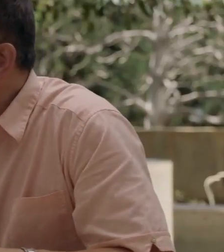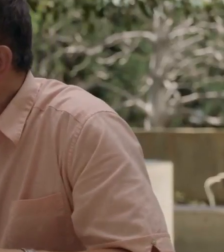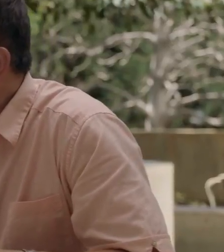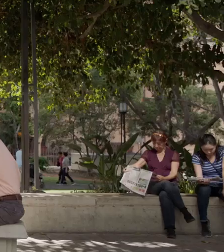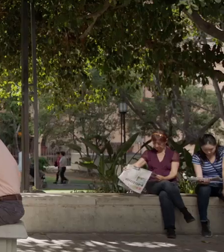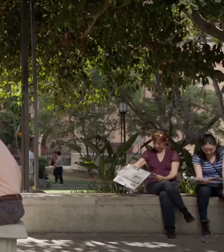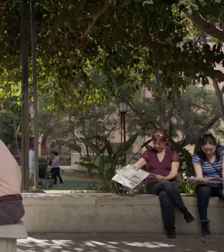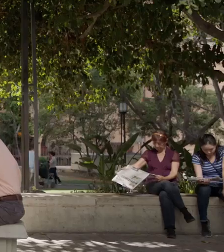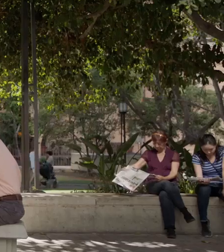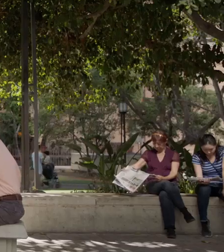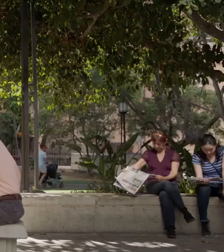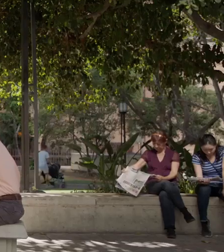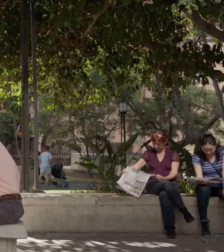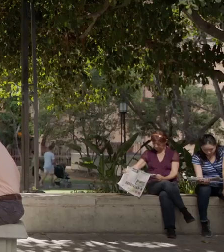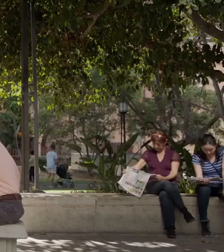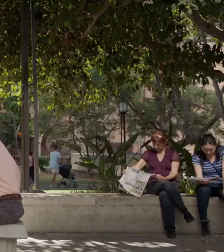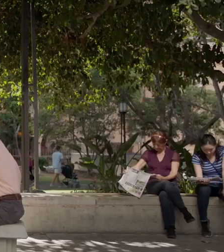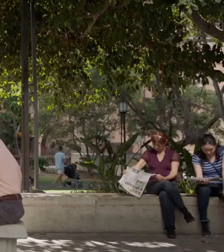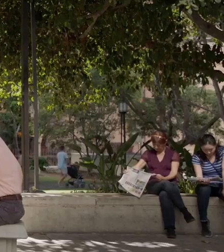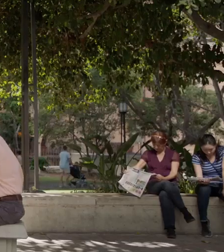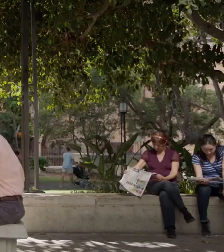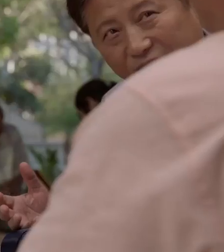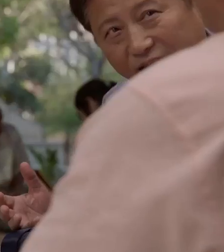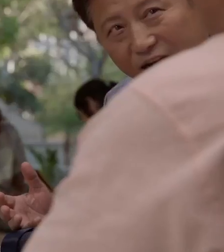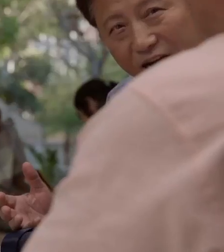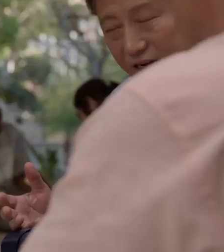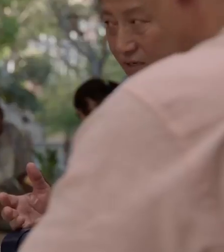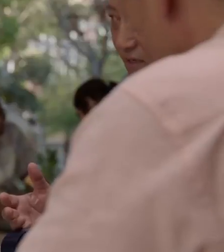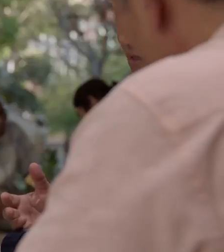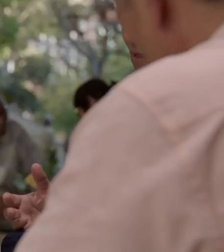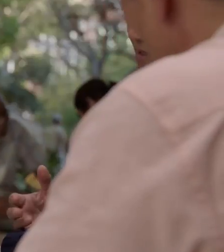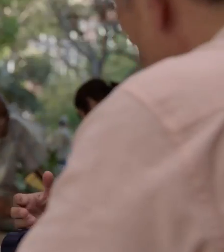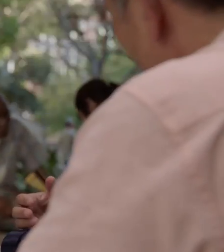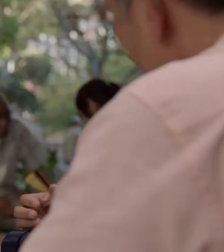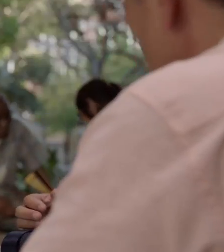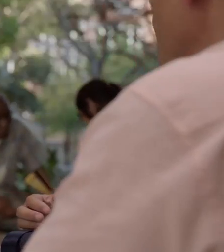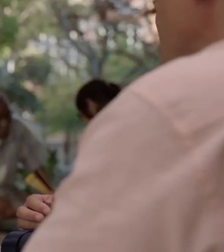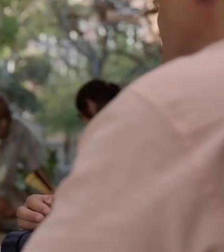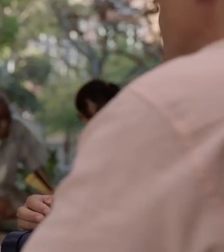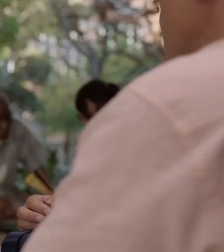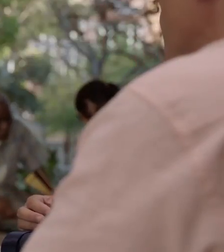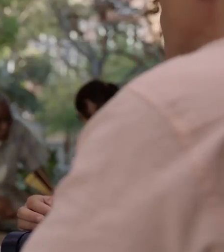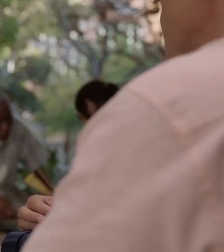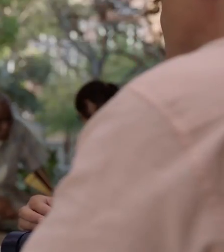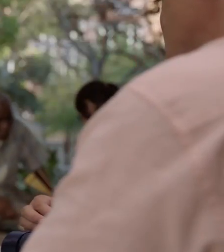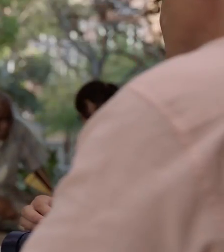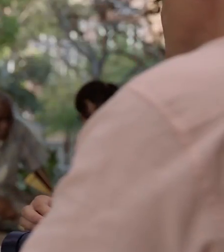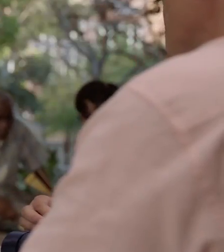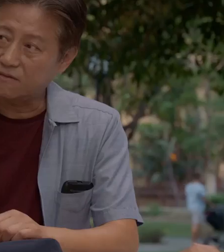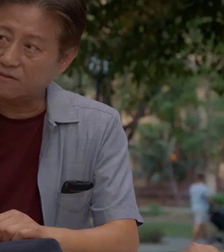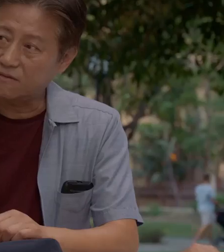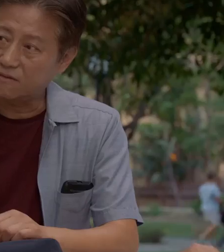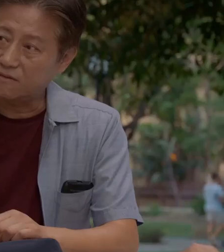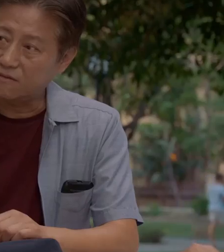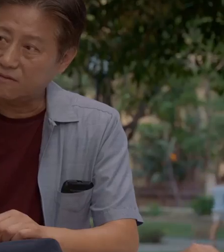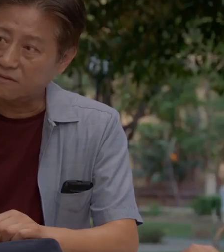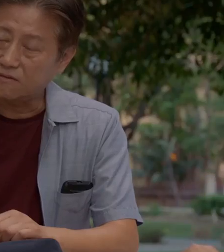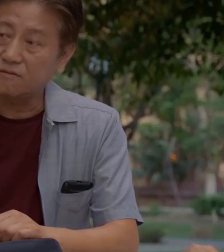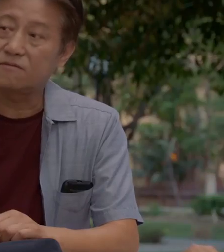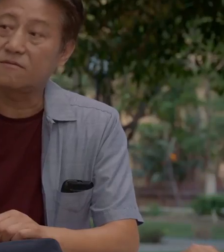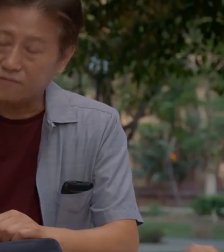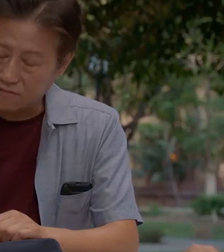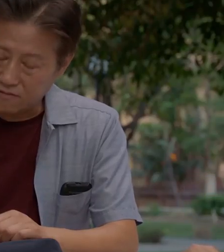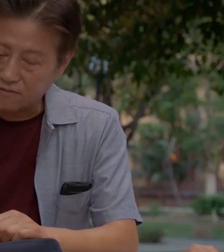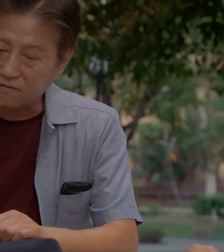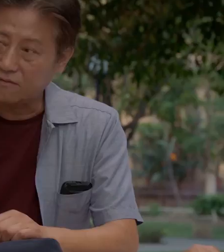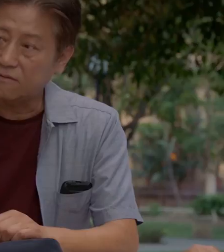怎么又晚了？这诊所开远了，这里多开几间就好了。政府里需要有我们的人，需求才会被听到。 哎，你这…… 哎，你们两个都对。 这光说有什么用呢？ 填好2020年的人